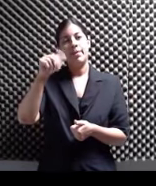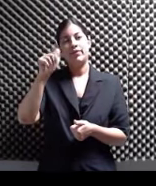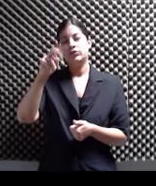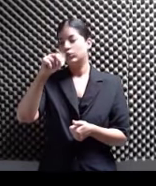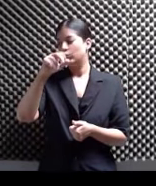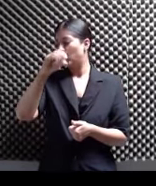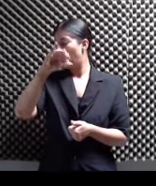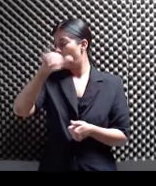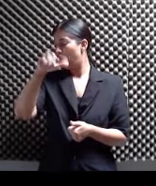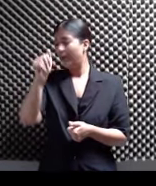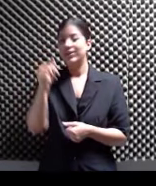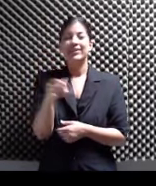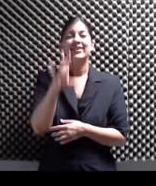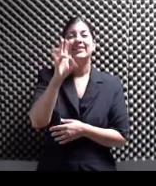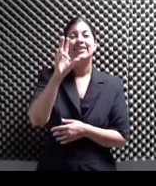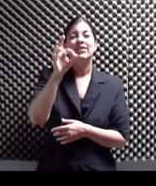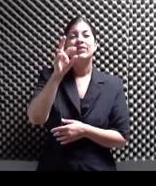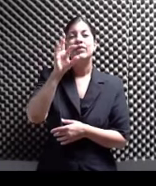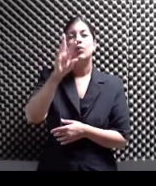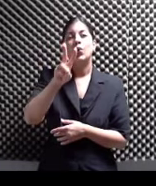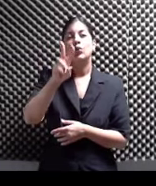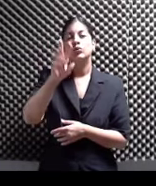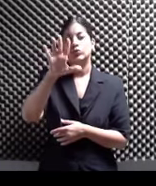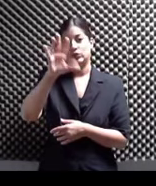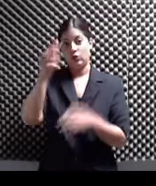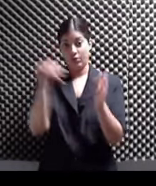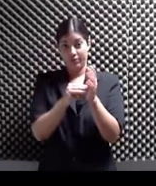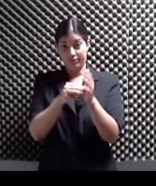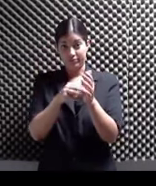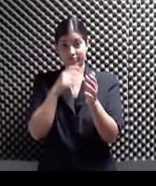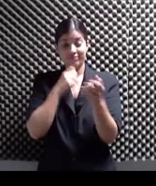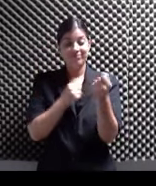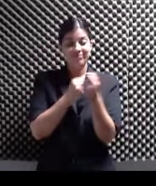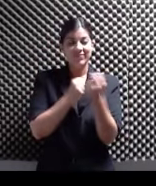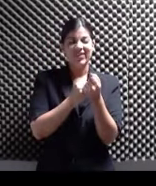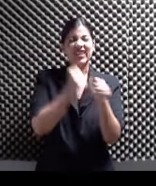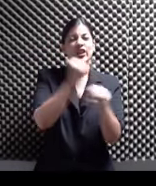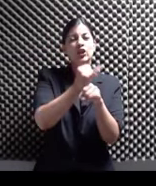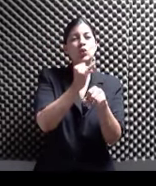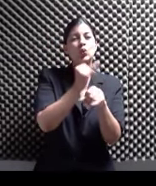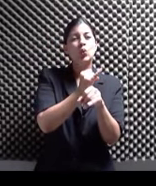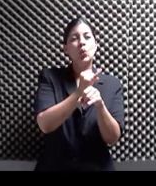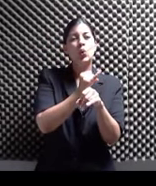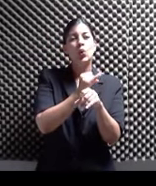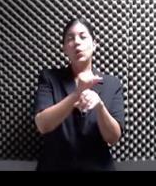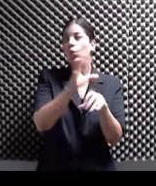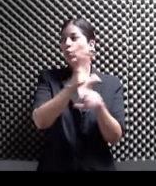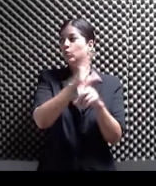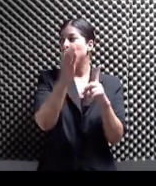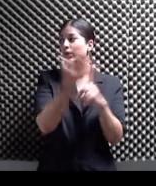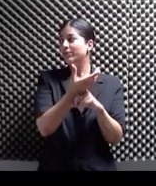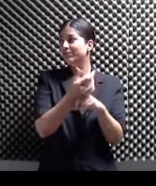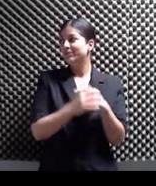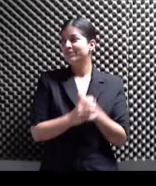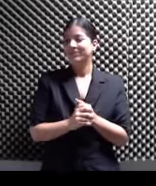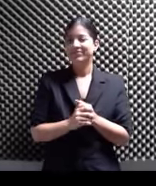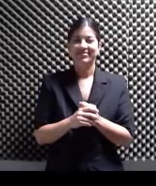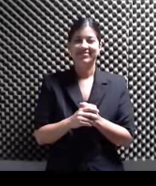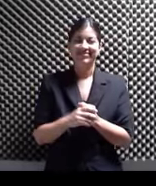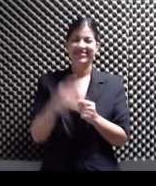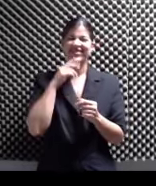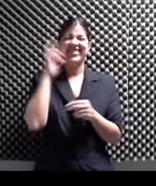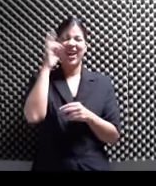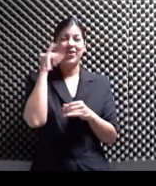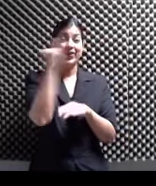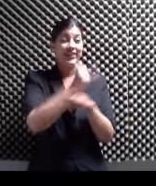y 792-5000. Sueño Eterno. Auspicia en Instituto de Cultura. Donativos Legislativos. Fundación Nacional para la Cultura Popular y Radio